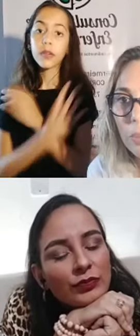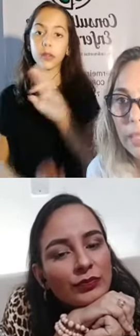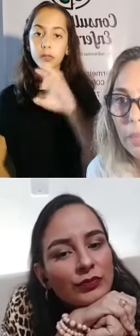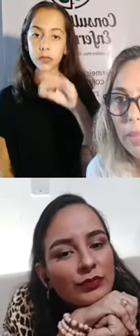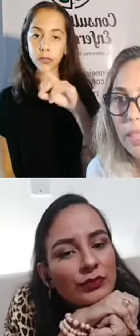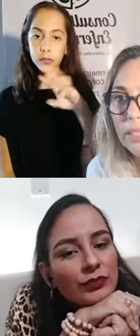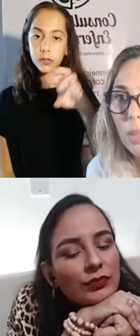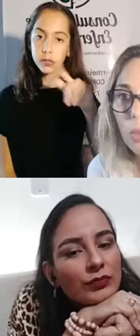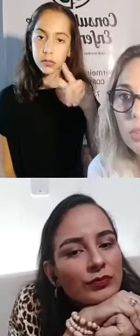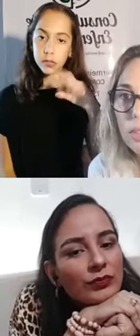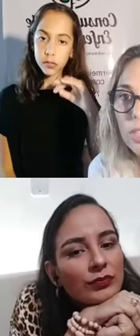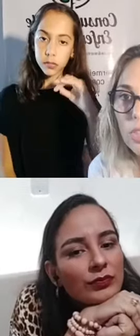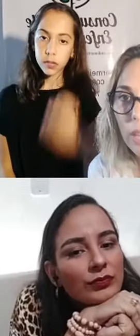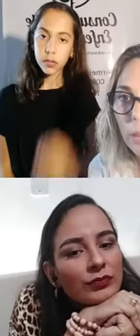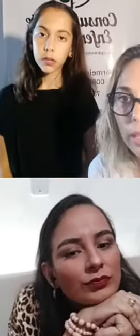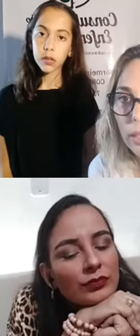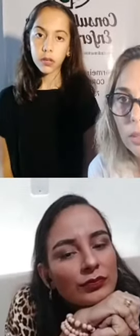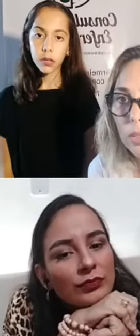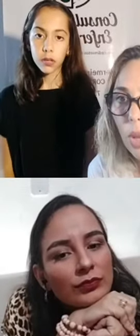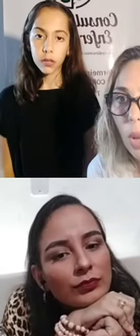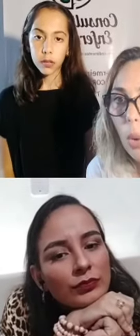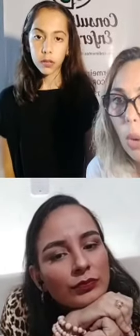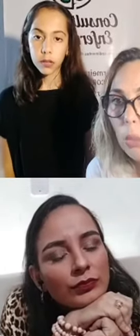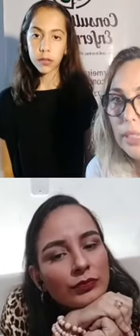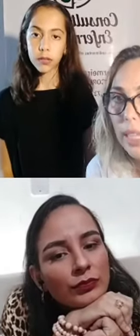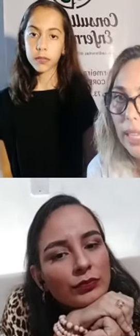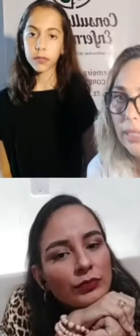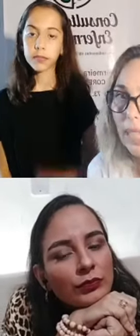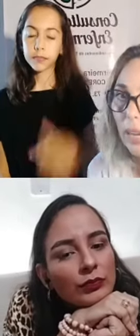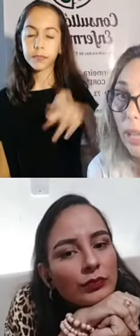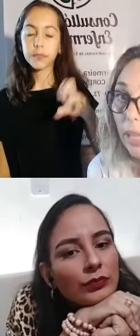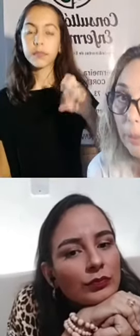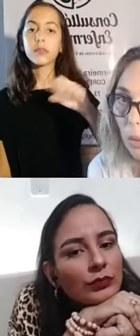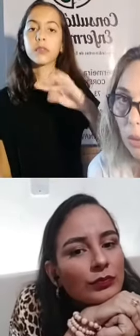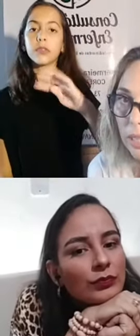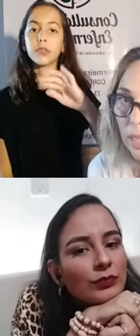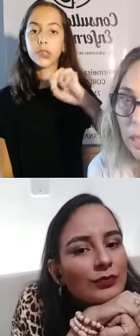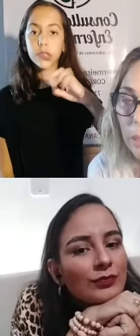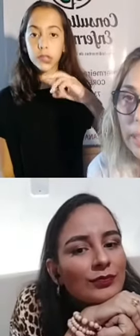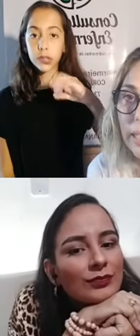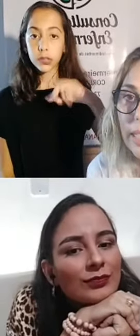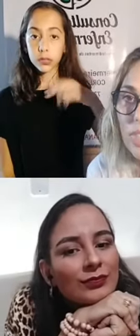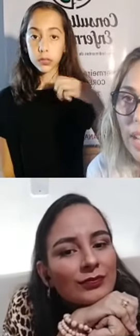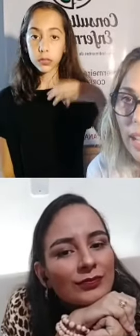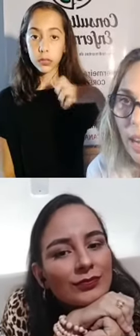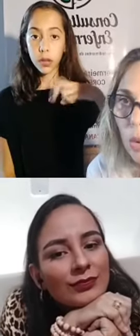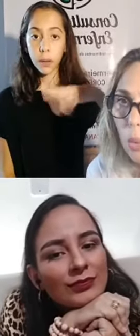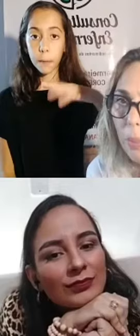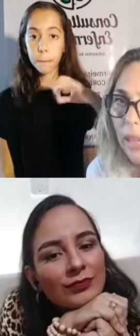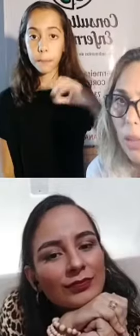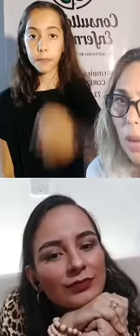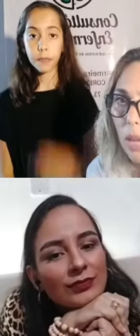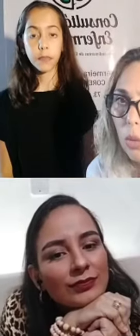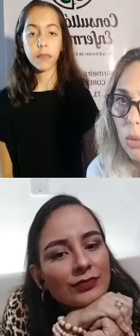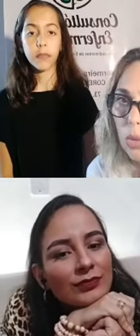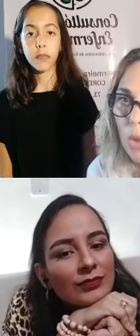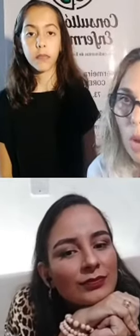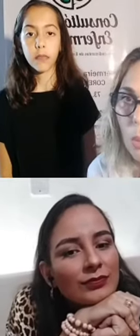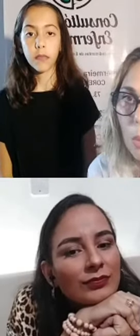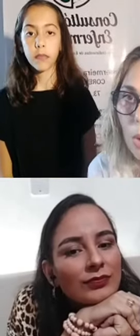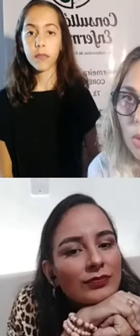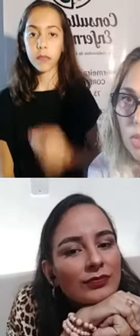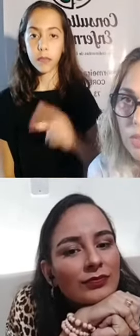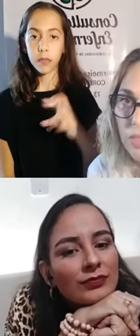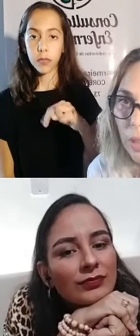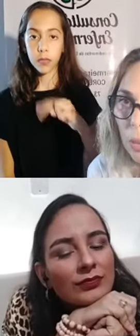de pandemia, são muitos questionamentos. Como seria essa aula remota? Planejar algo para o aluno só